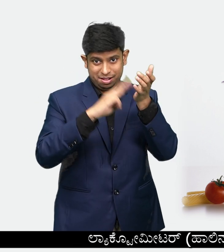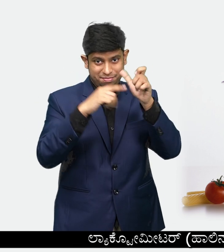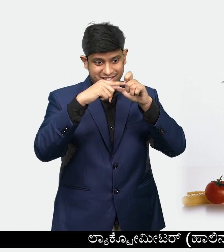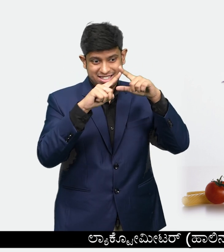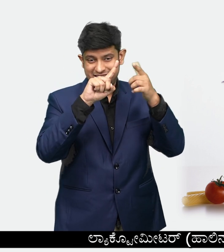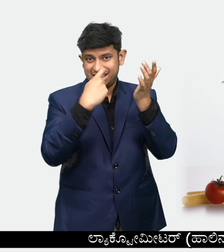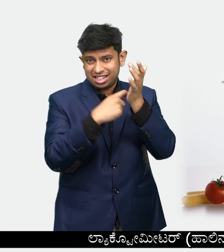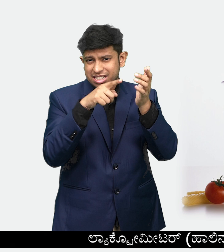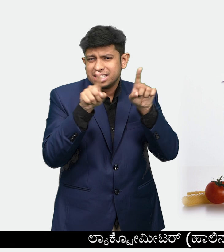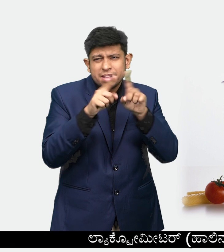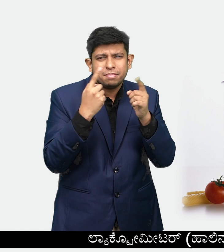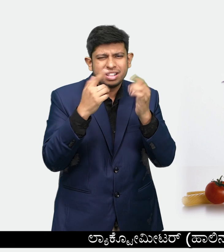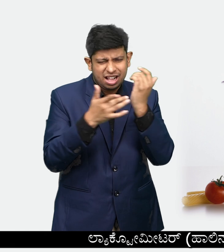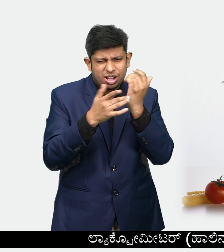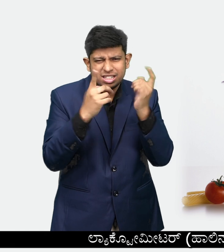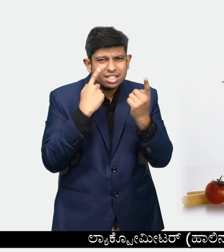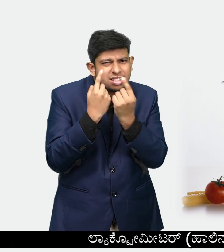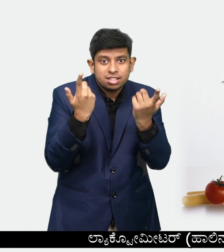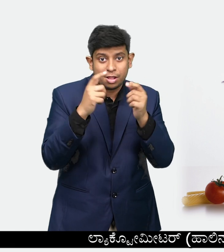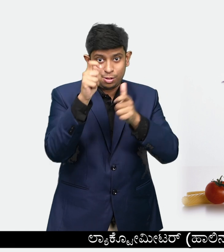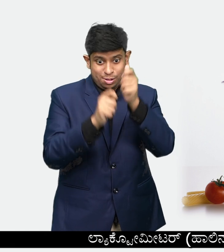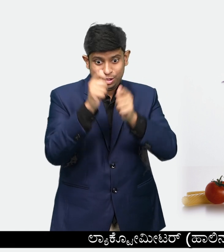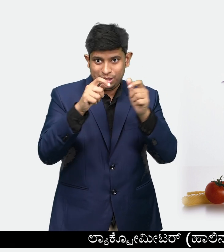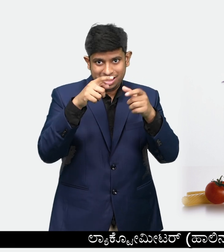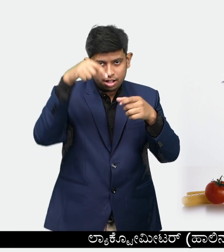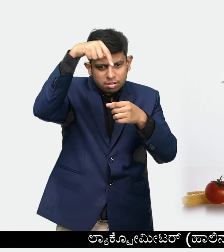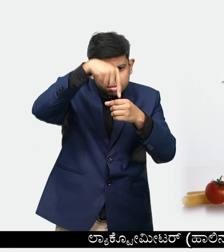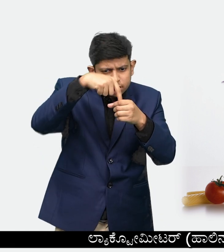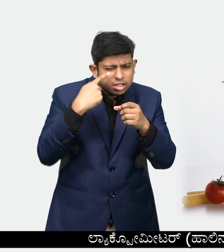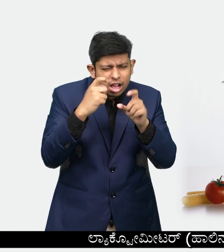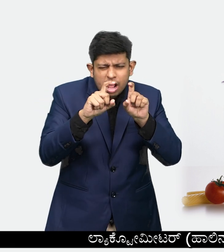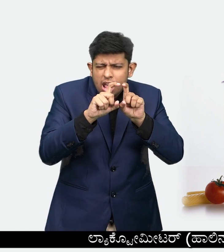ಲ್ಯಾಕ್ಟೋಮೀಟರ್ ಹಾಲಿನ ಶುದ್ಧತೆಯನ್ನ ಪರೀಕ್ಷಿಸಲು ಬಳಸುವ ಸಾಧನ.